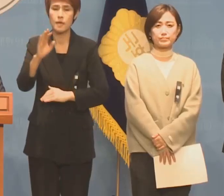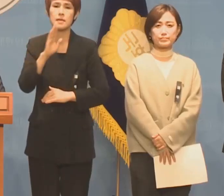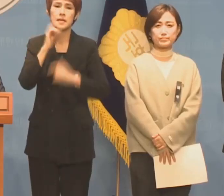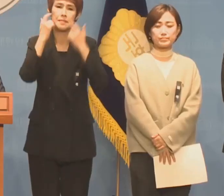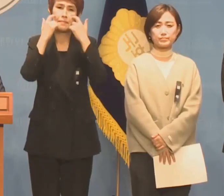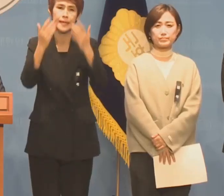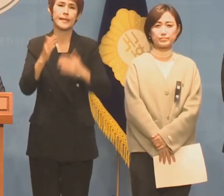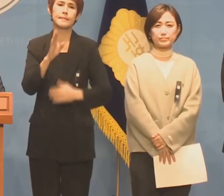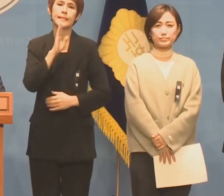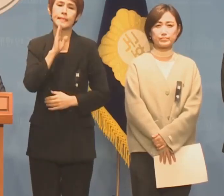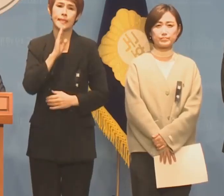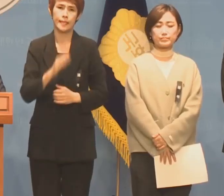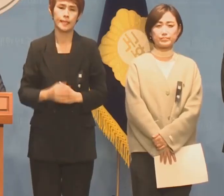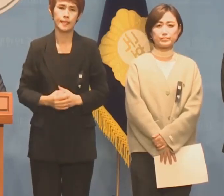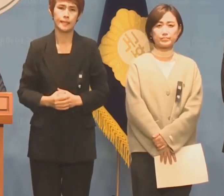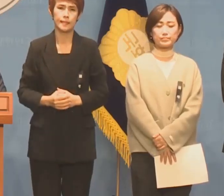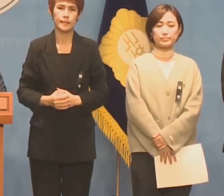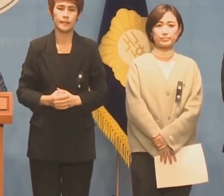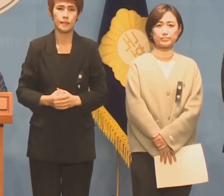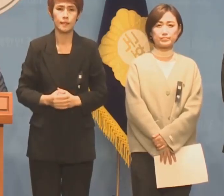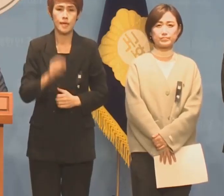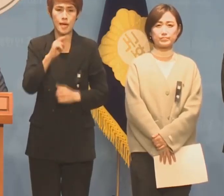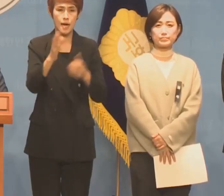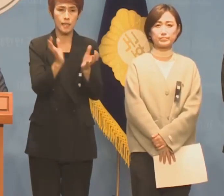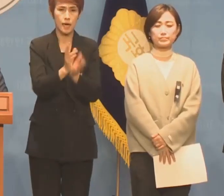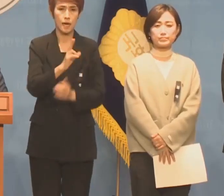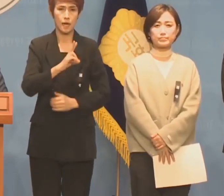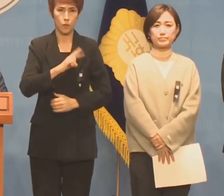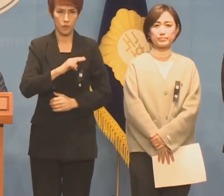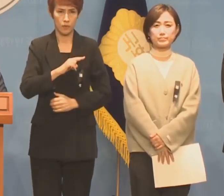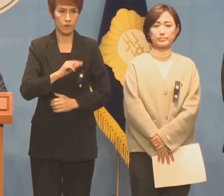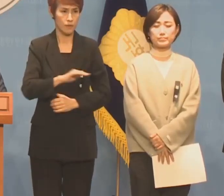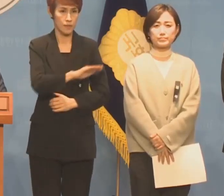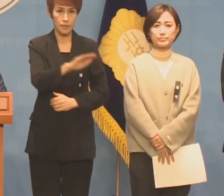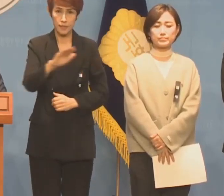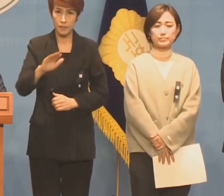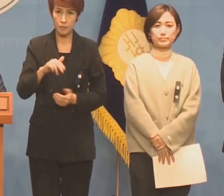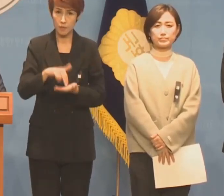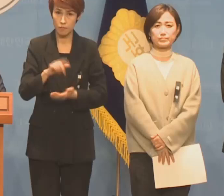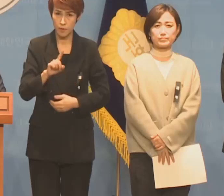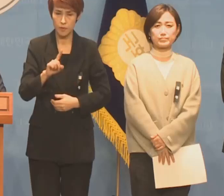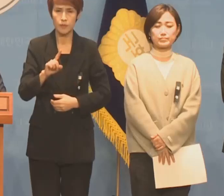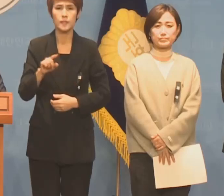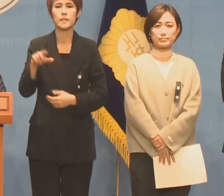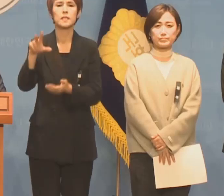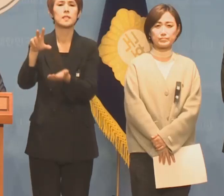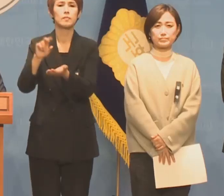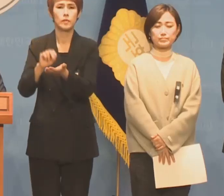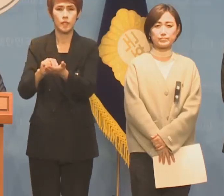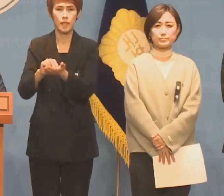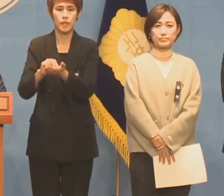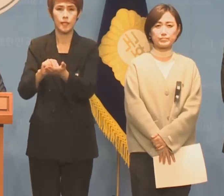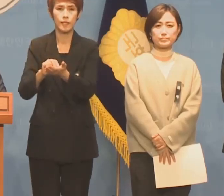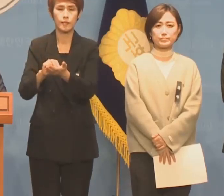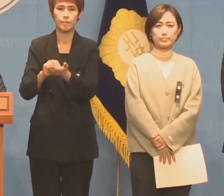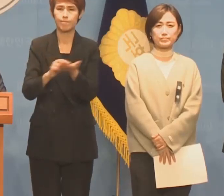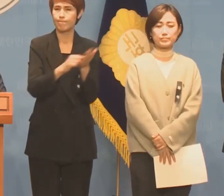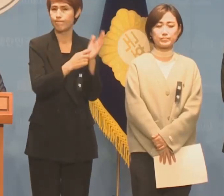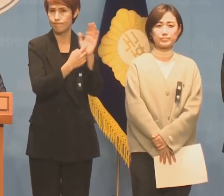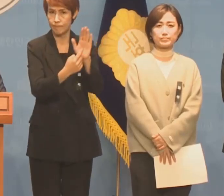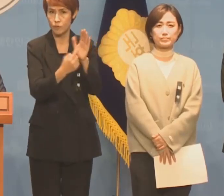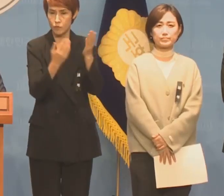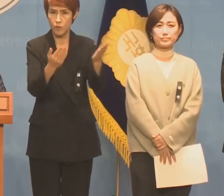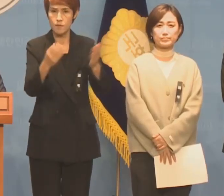확인된 것 같습니다. 그래서 저희 국회 교육위 야당 의원들은 이 문제를 공론화하고